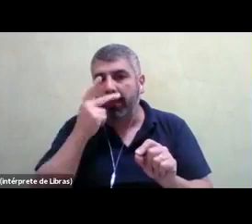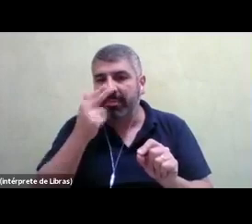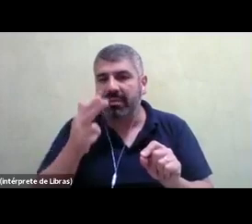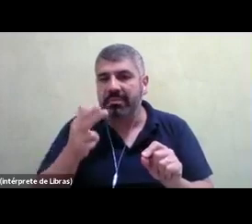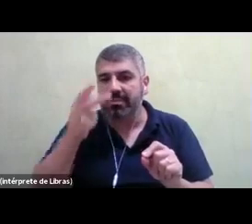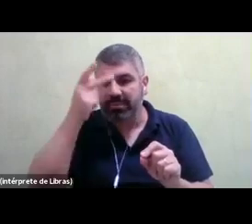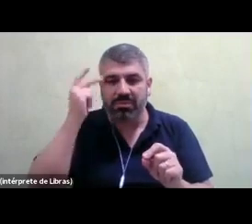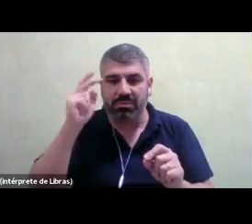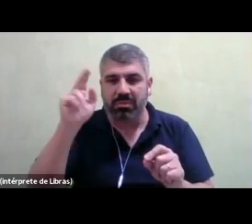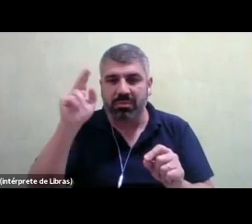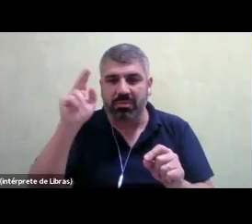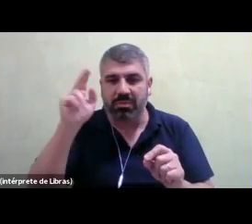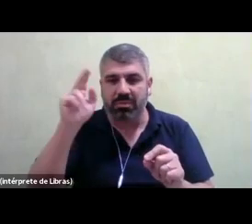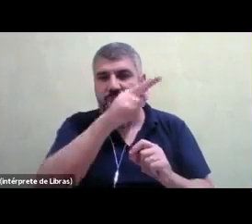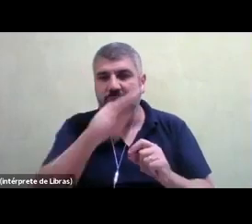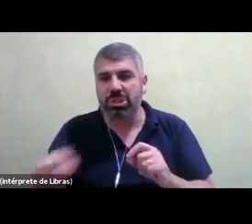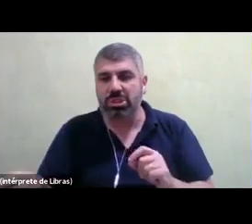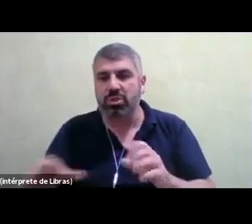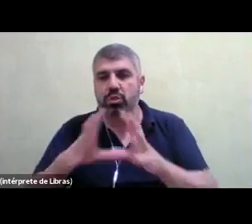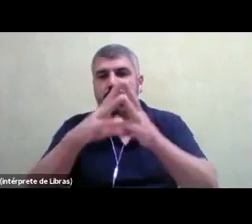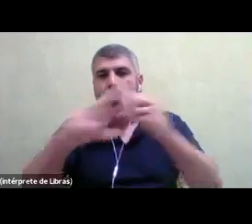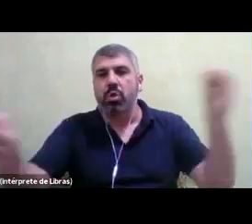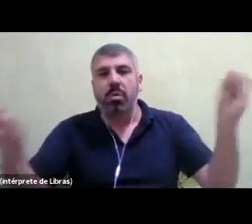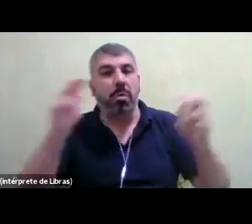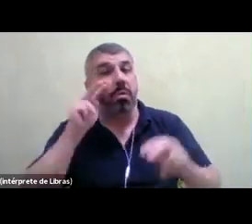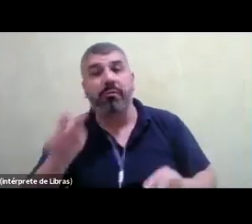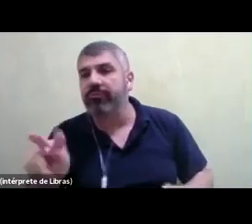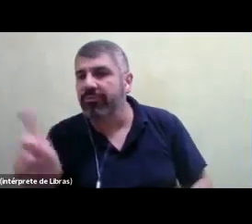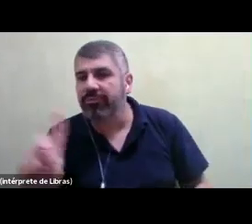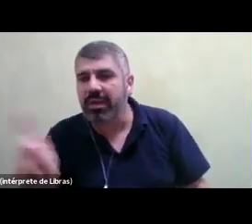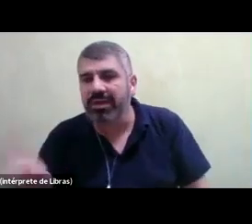trabalhando, que a gente estava discutindo antes, né? Justamente por terem